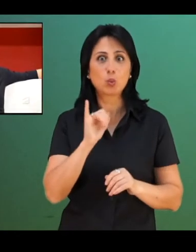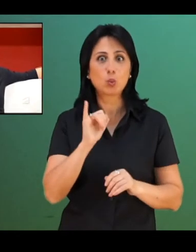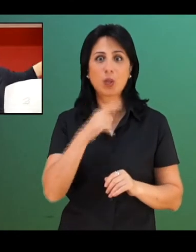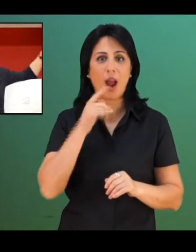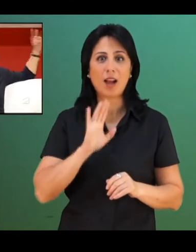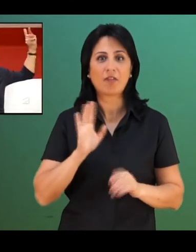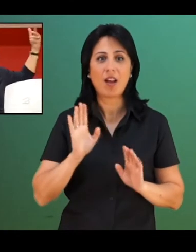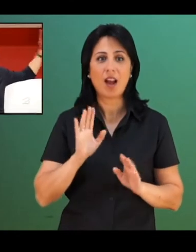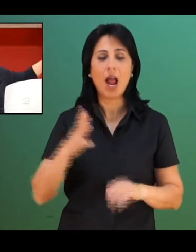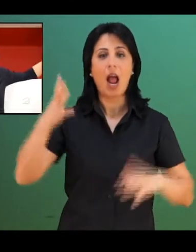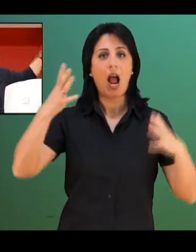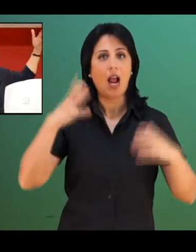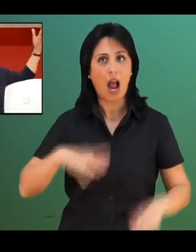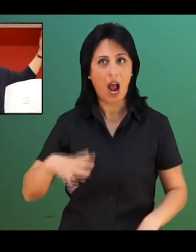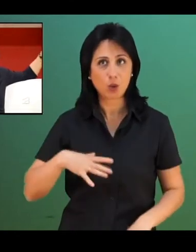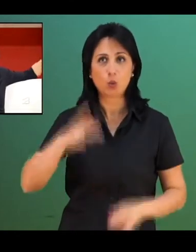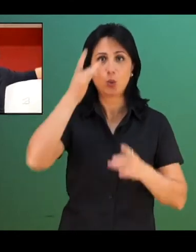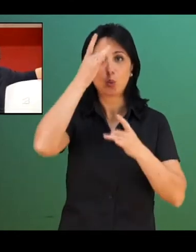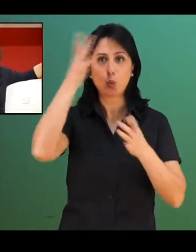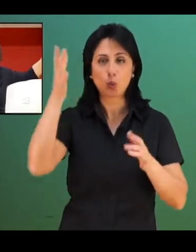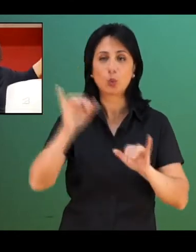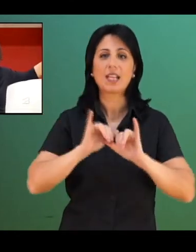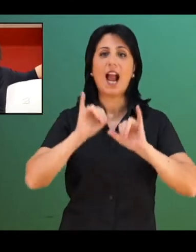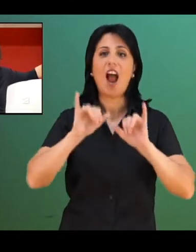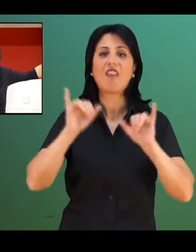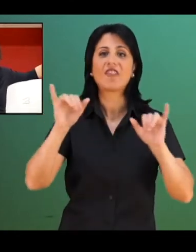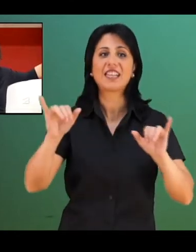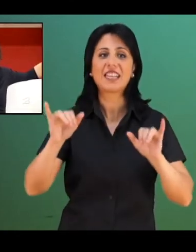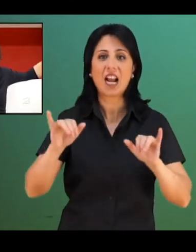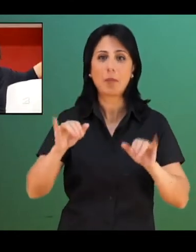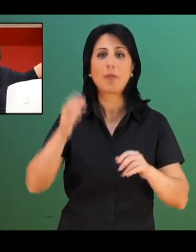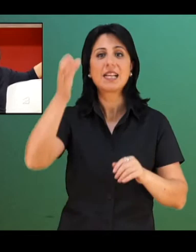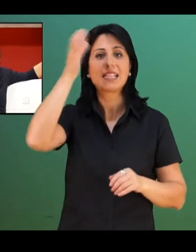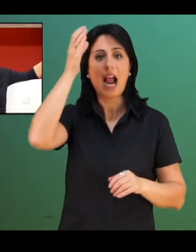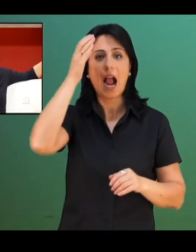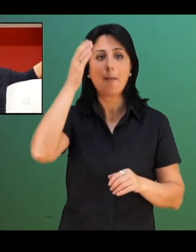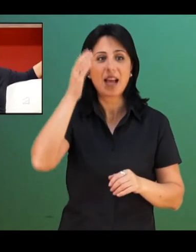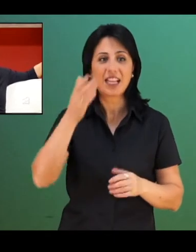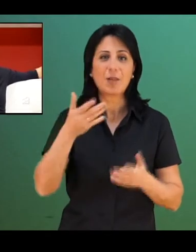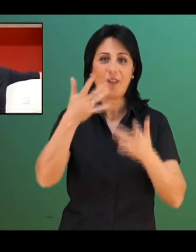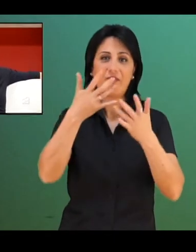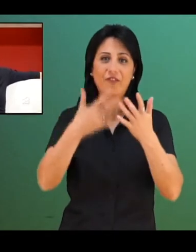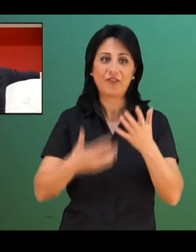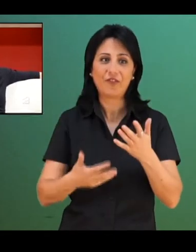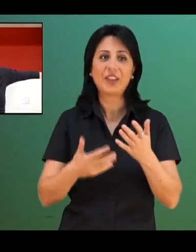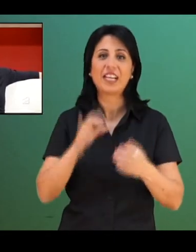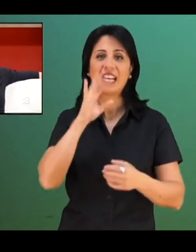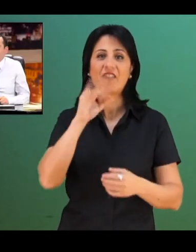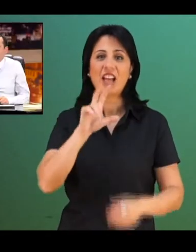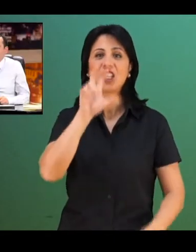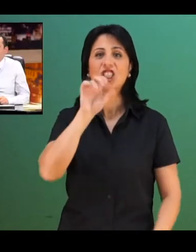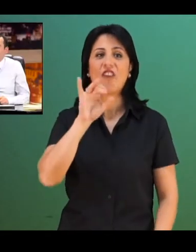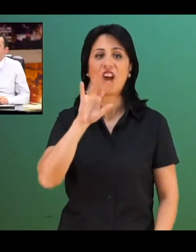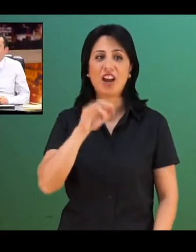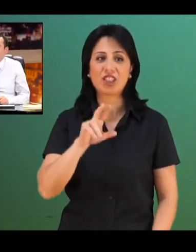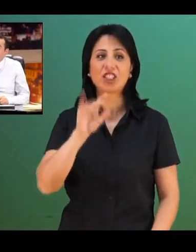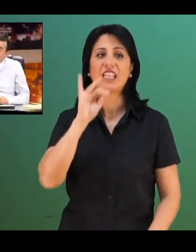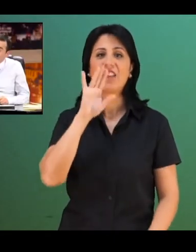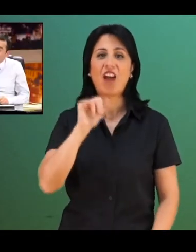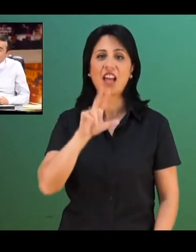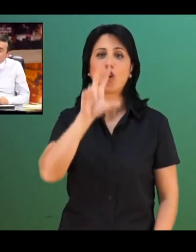განვითარება საგანმანათლებლოა და ასე შემდეგ ივანე ჯავახიშვილი და ვანო ჯავახიშვილამდე წინვალია. აი